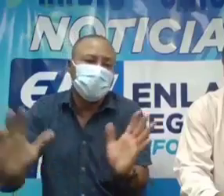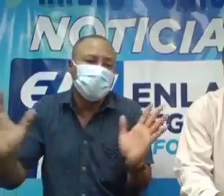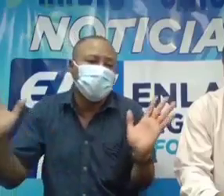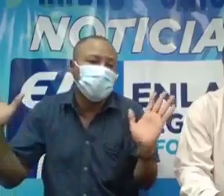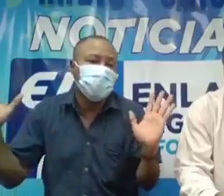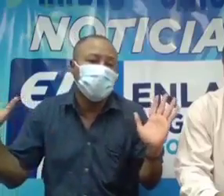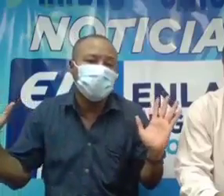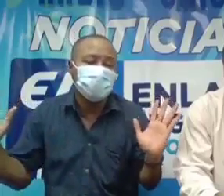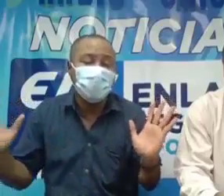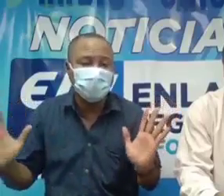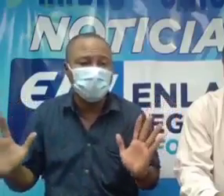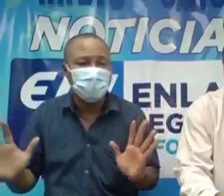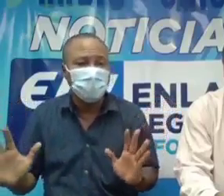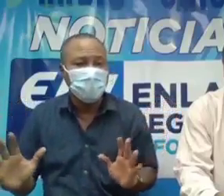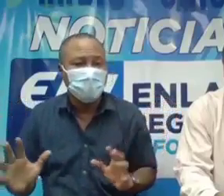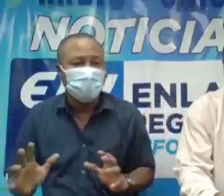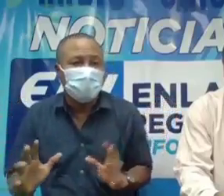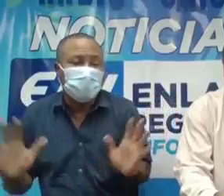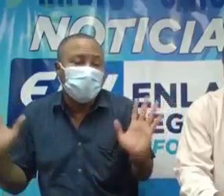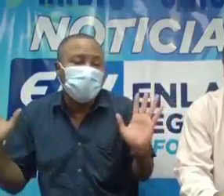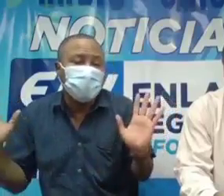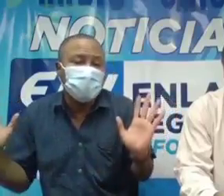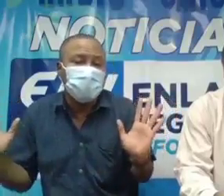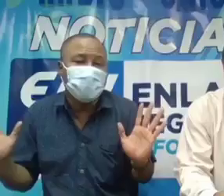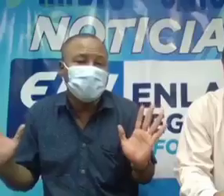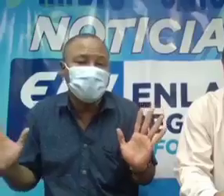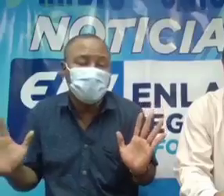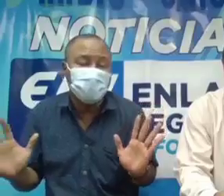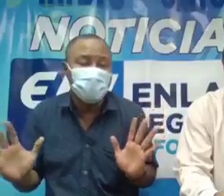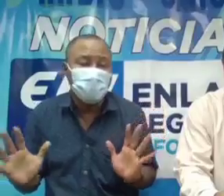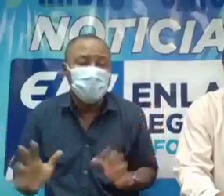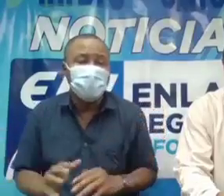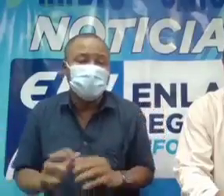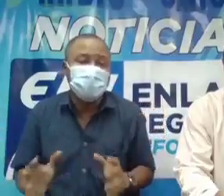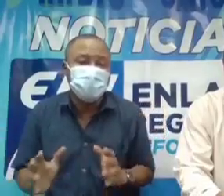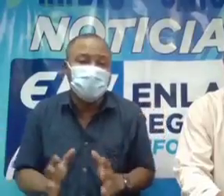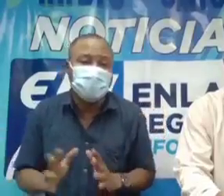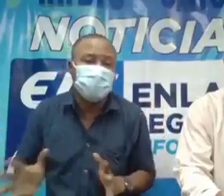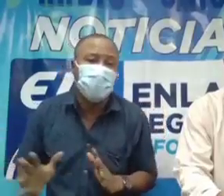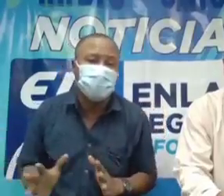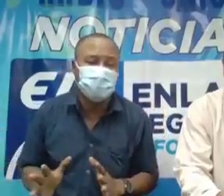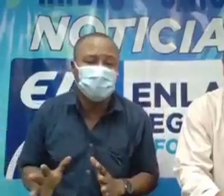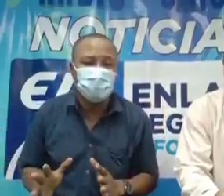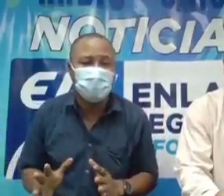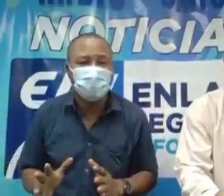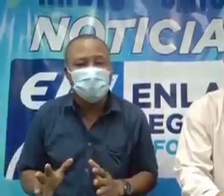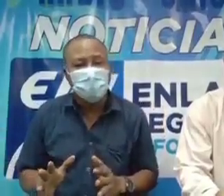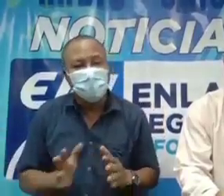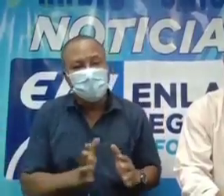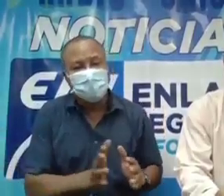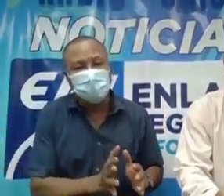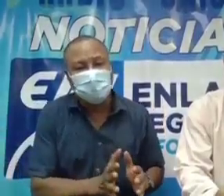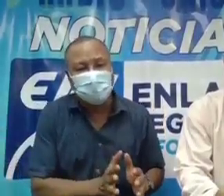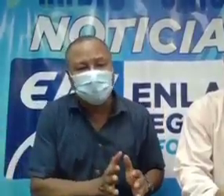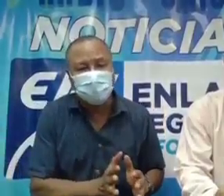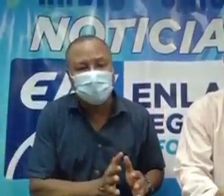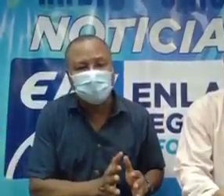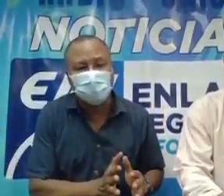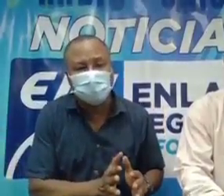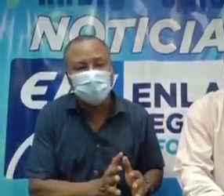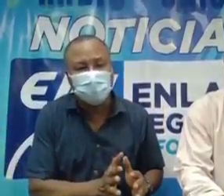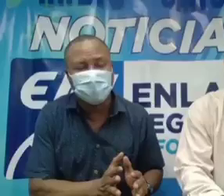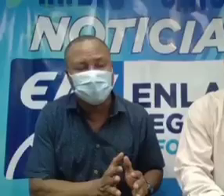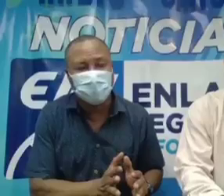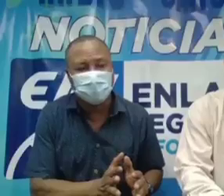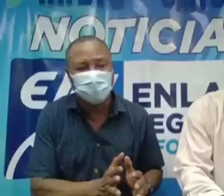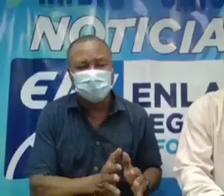están hablando de ilegalidad. Han hablado de ilegalidad. No sé sobre qué parte de la ley. Si usted revisa el